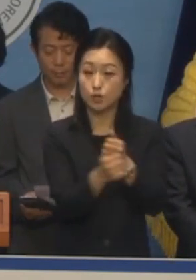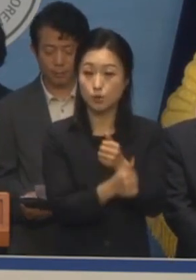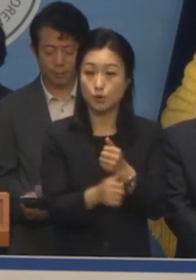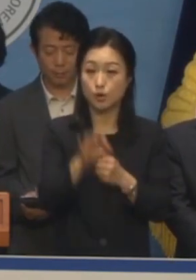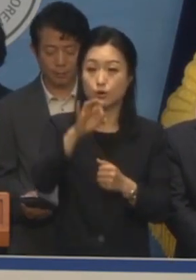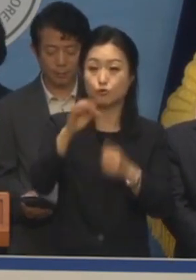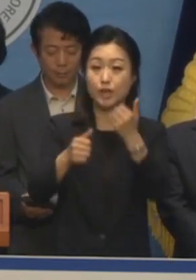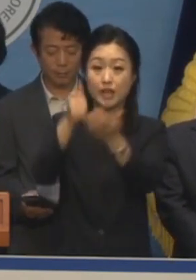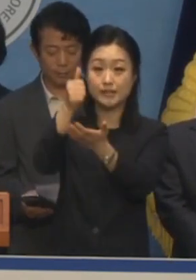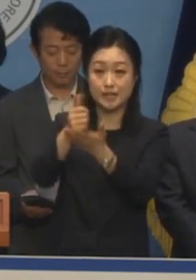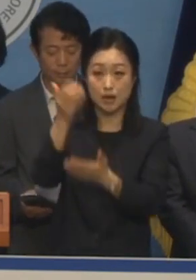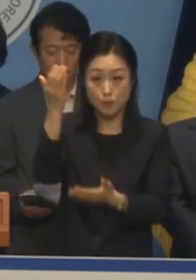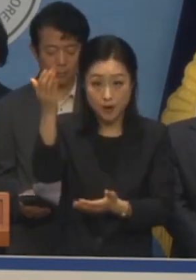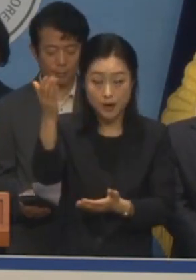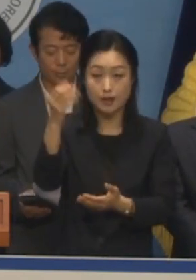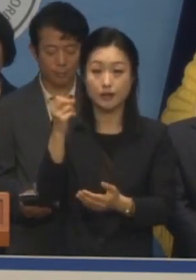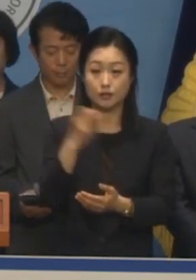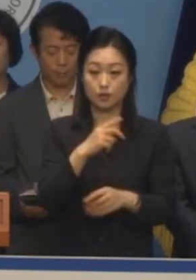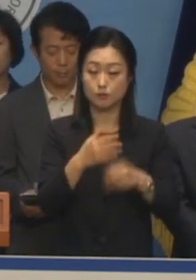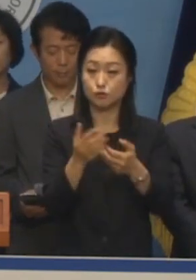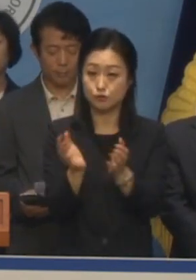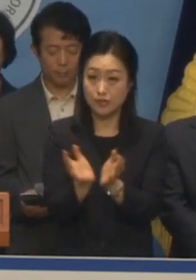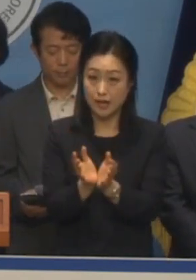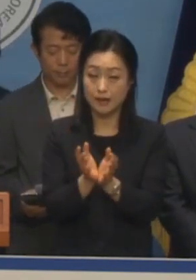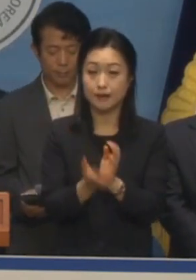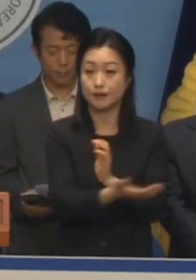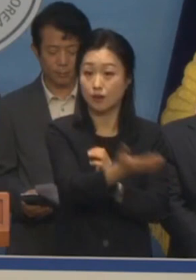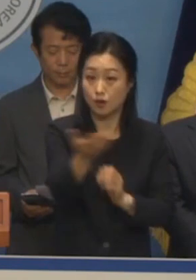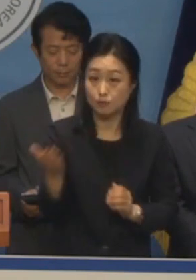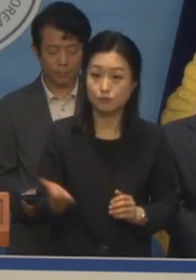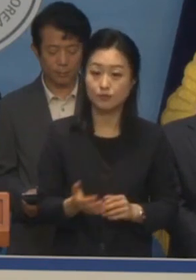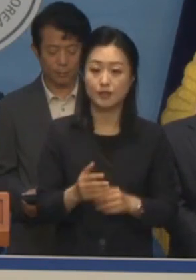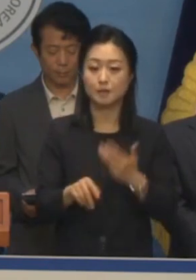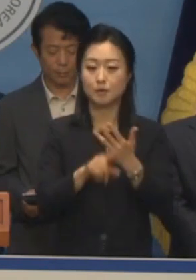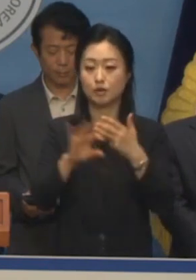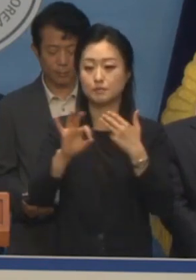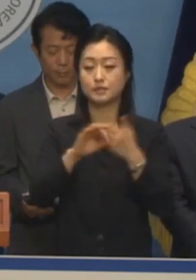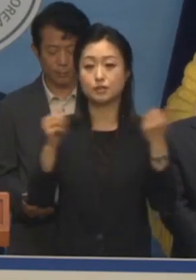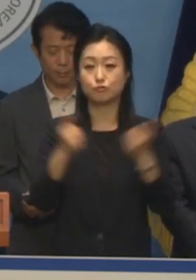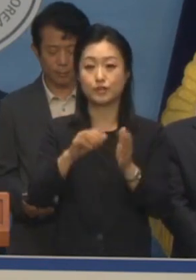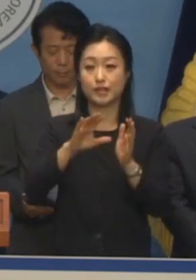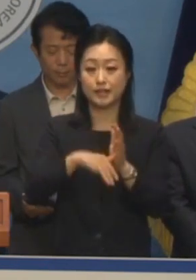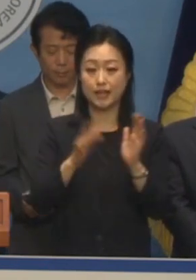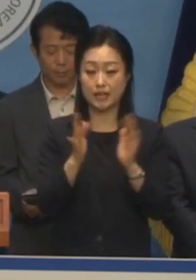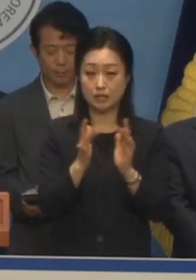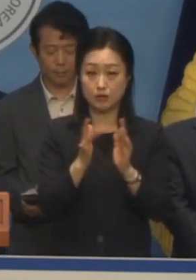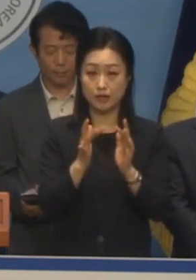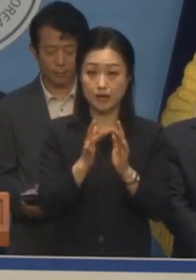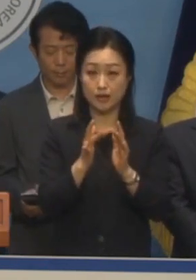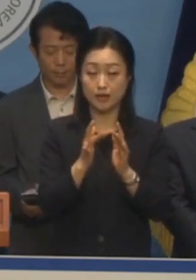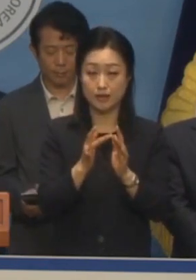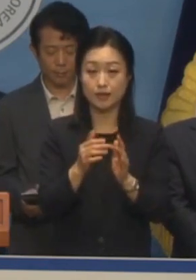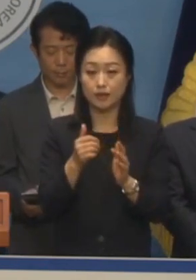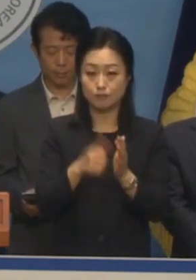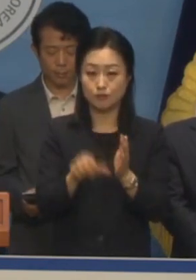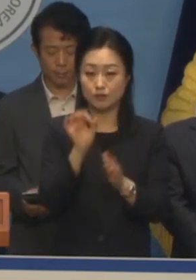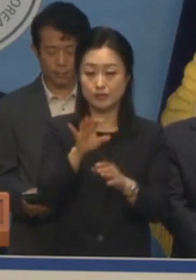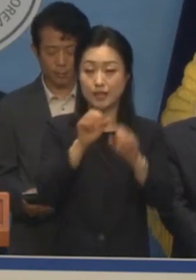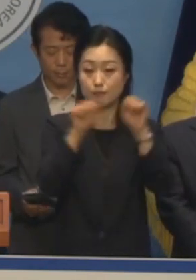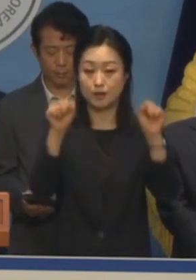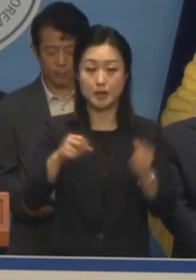우원식 국회의장과 제 정당의 8월 임시회 최우선 과제로 온라인 플랫폼법 제정을